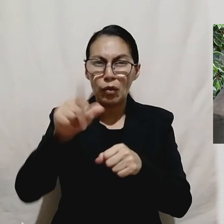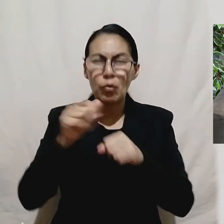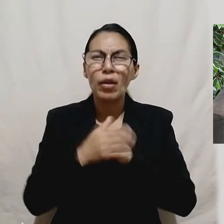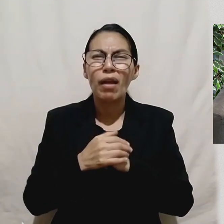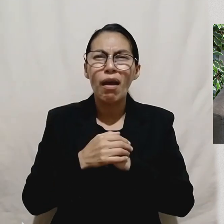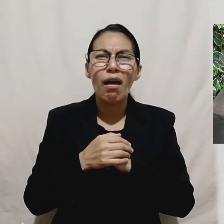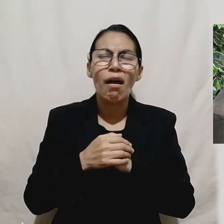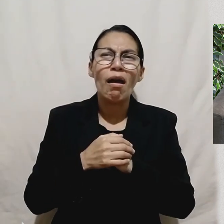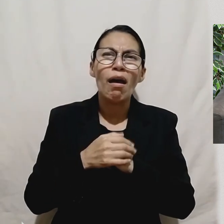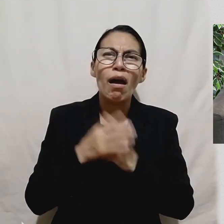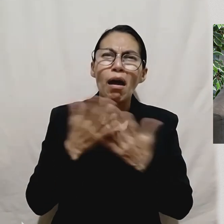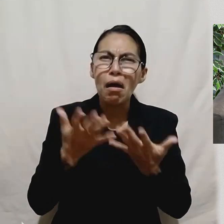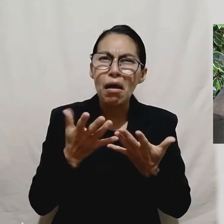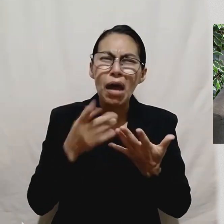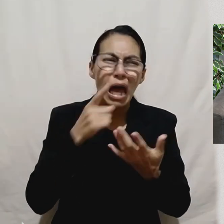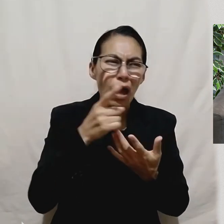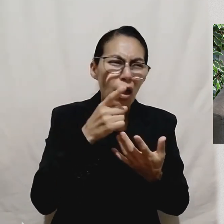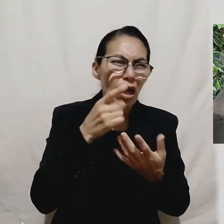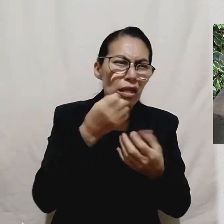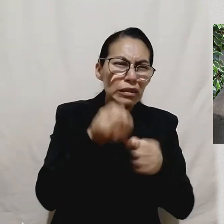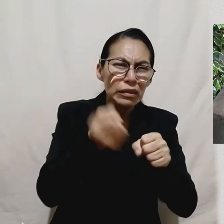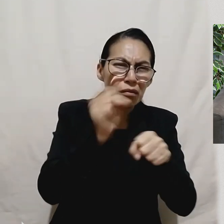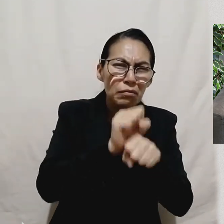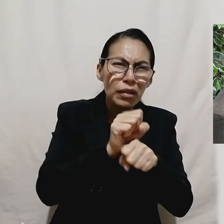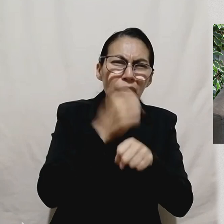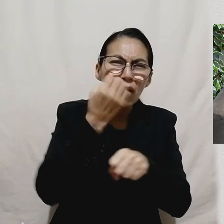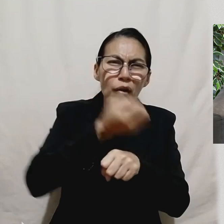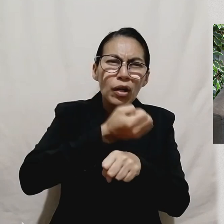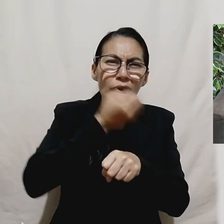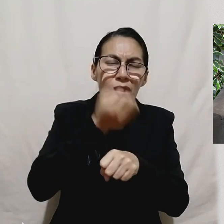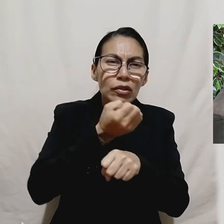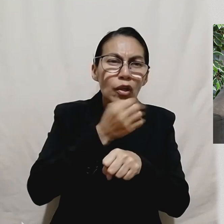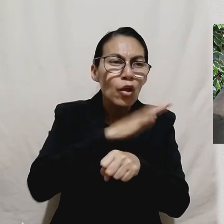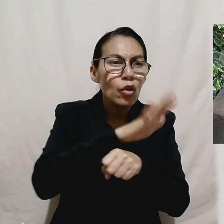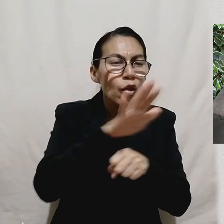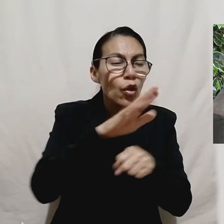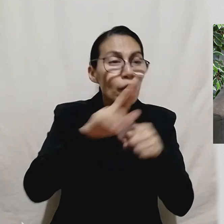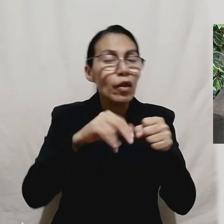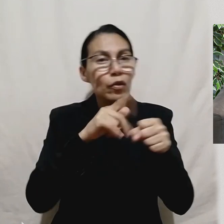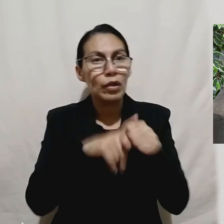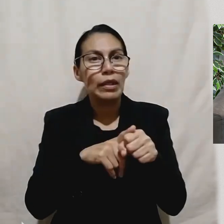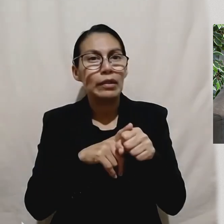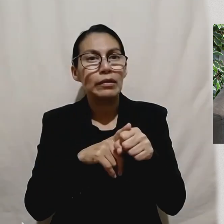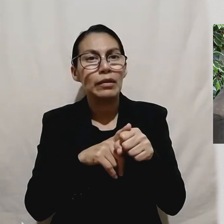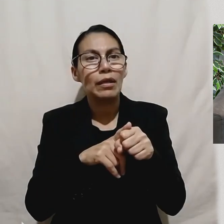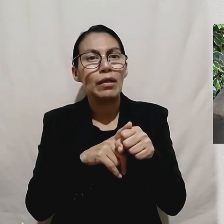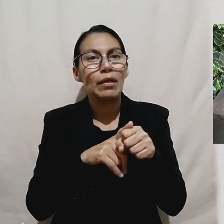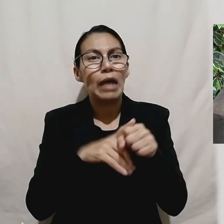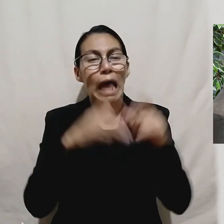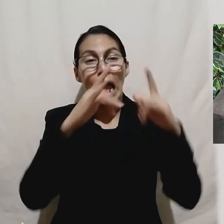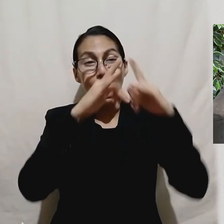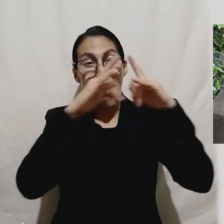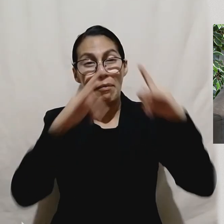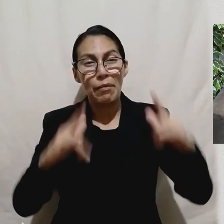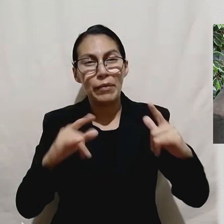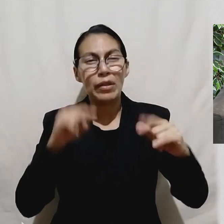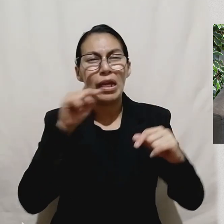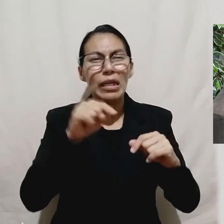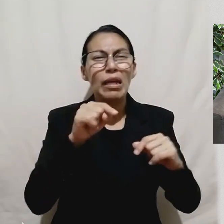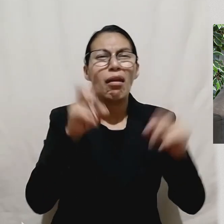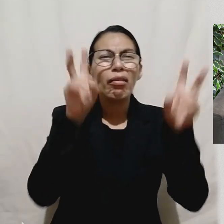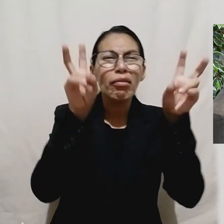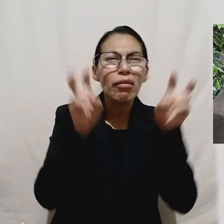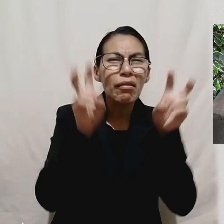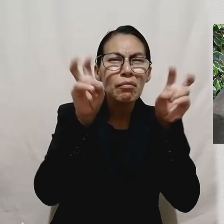tienen una semana de oración con temática de supervivencia es como un campamento en donde tenemos los temas